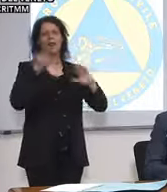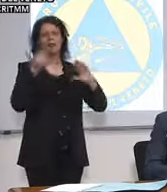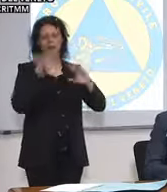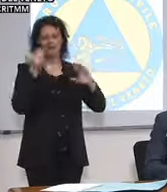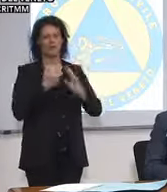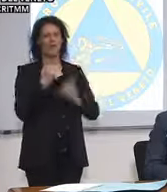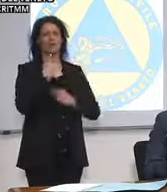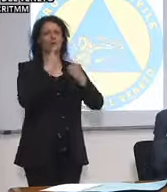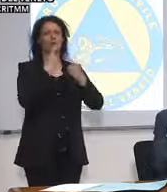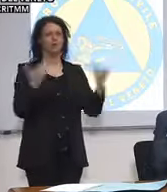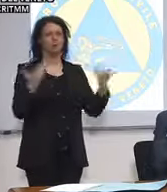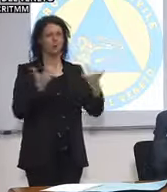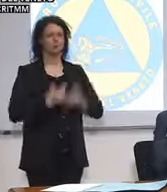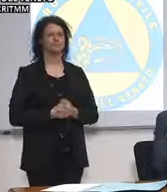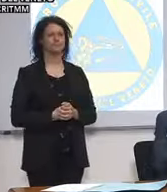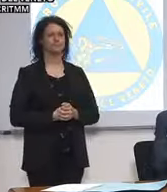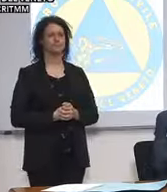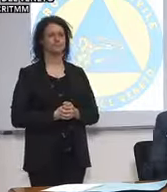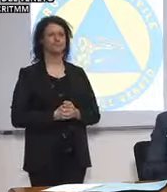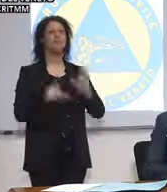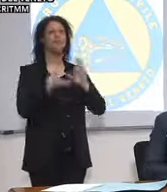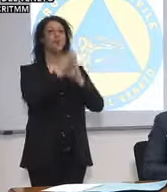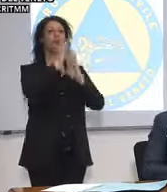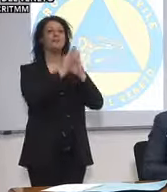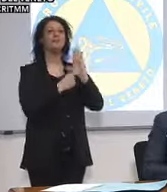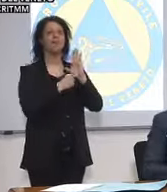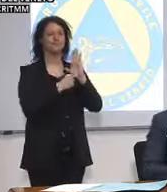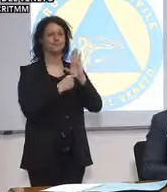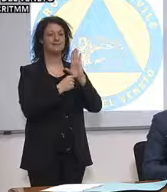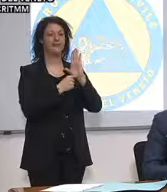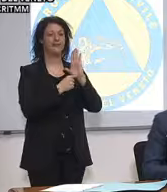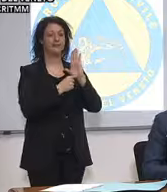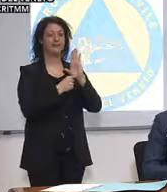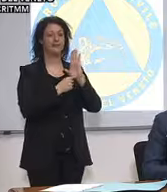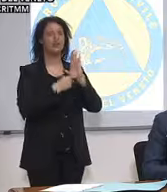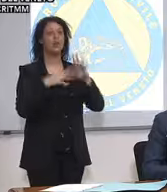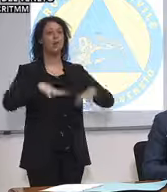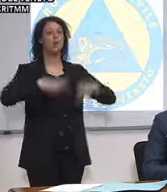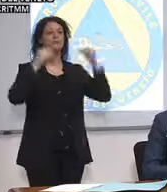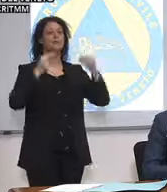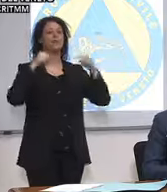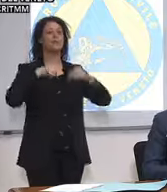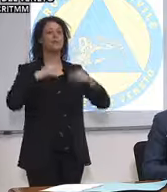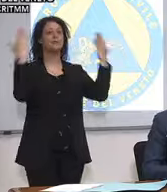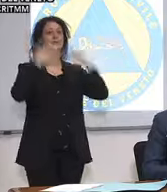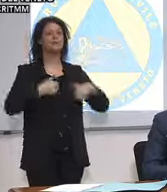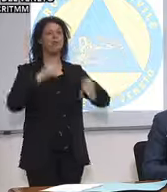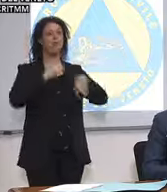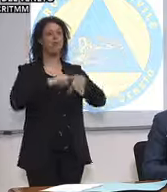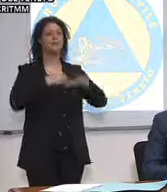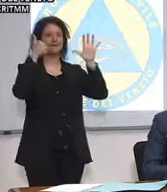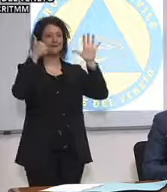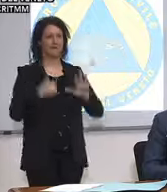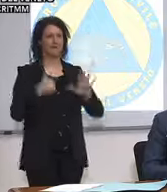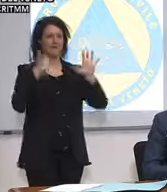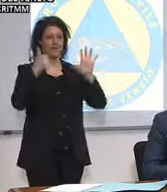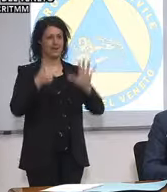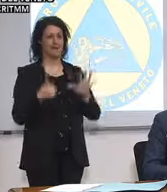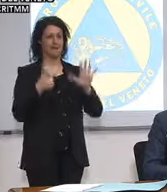è consentito in questa ordinanza che poi divulgheremo all'applicazione dalle 6 di stasera per